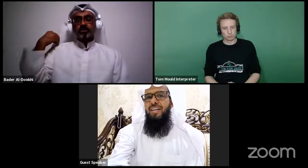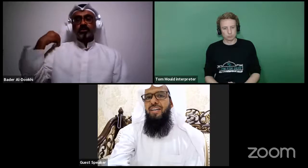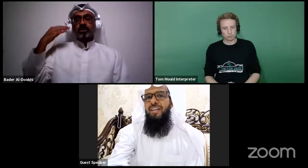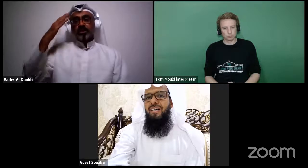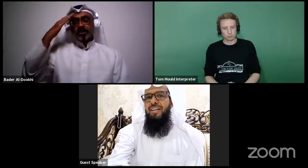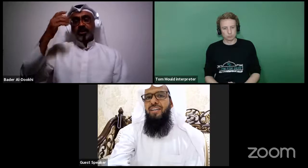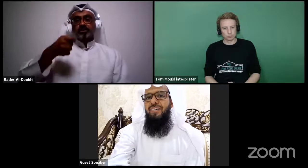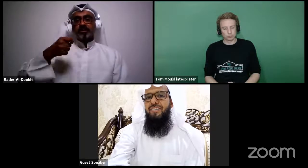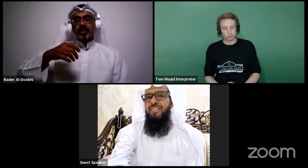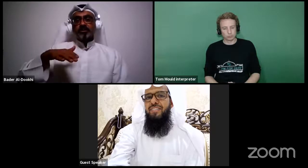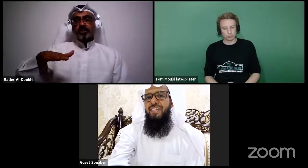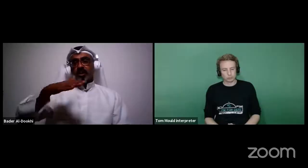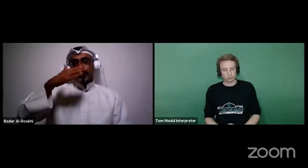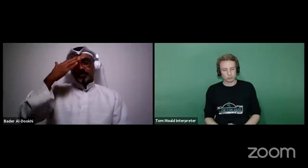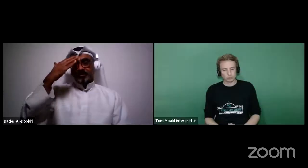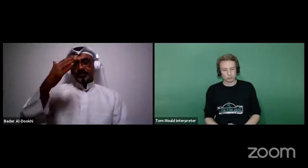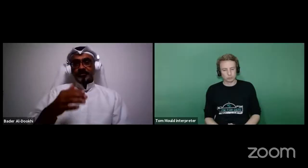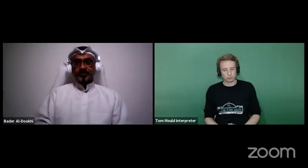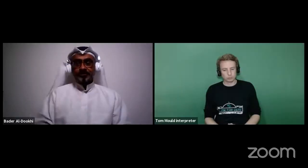عليكم.